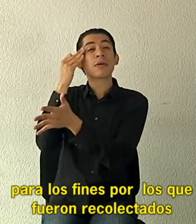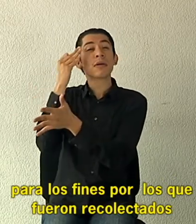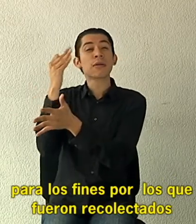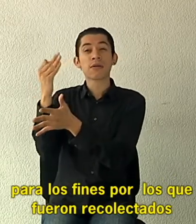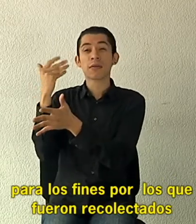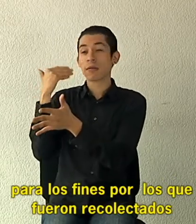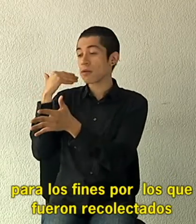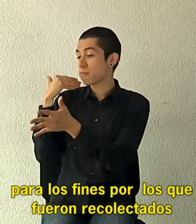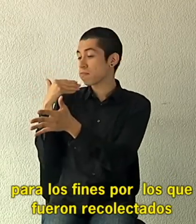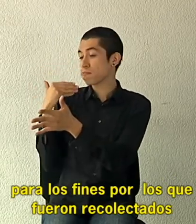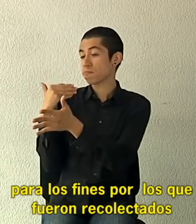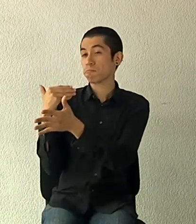recolectados